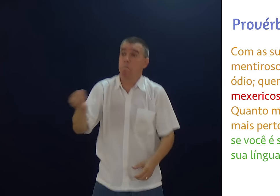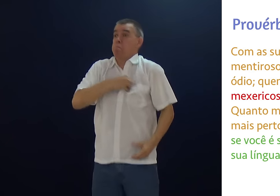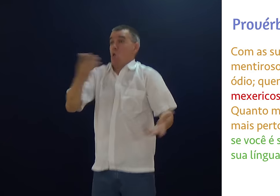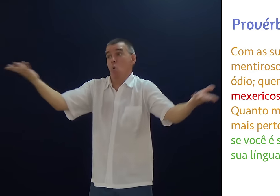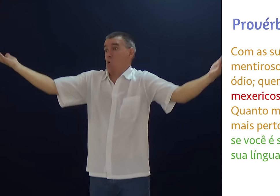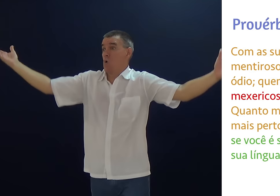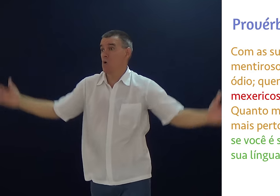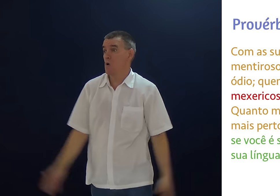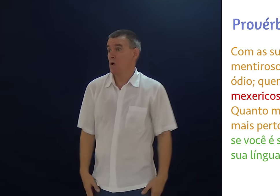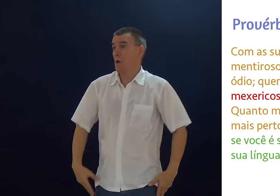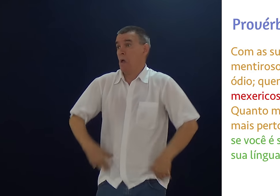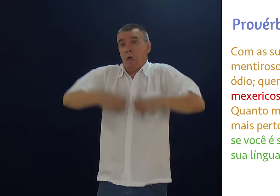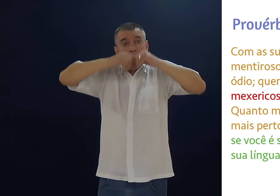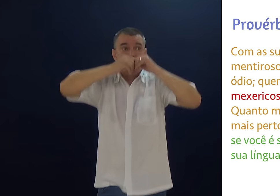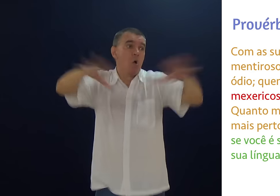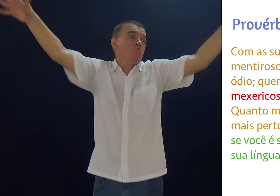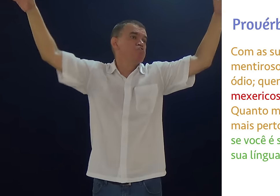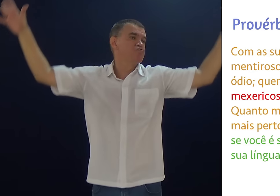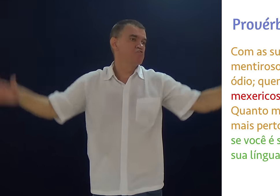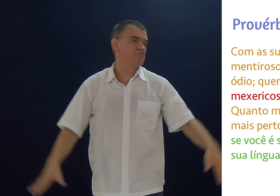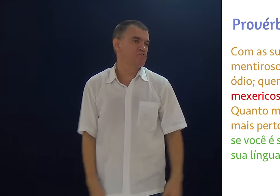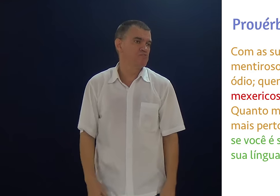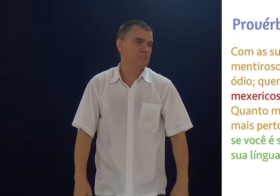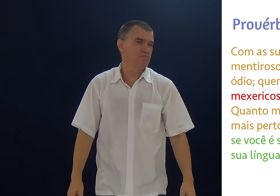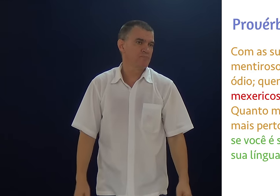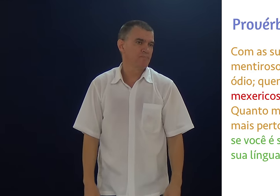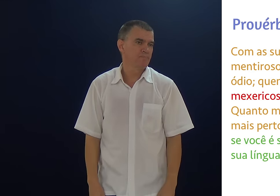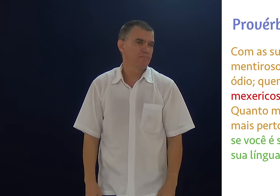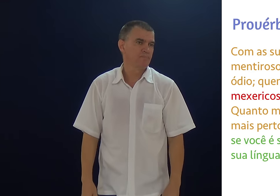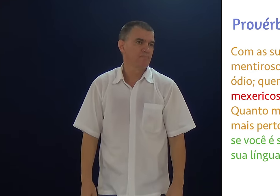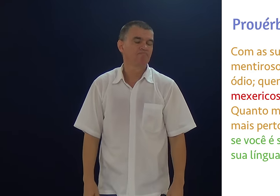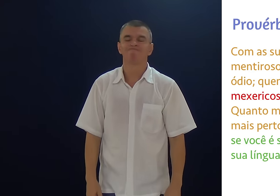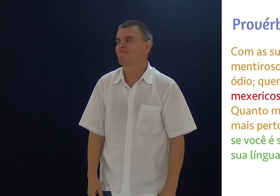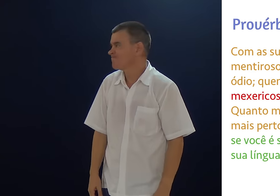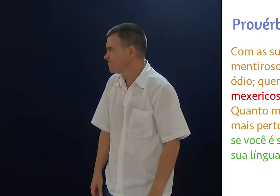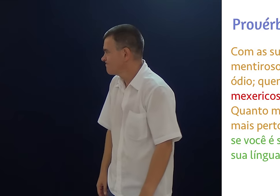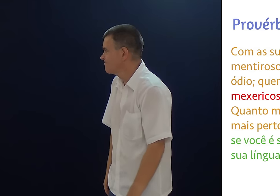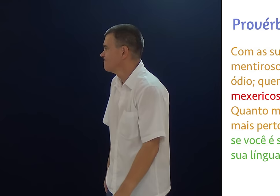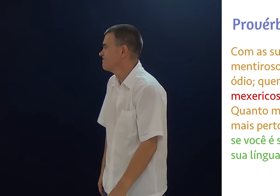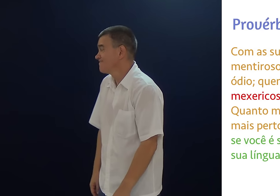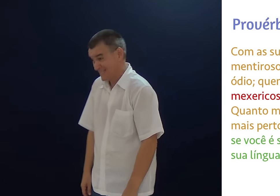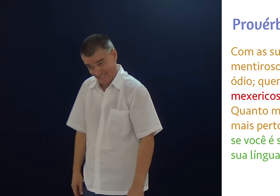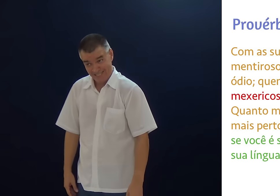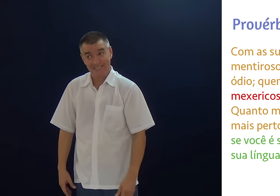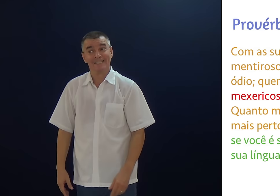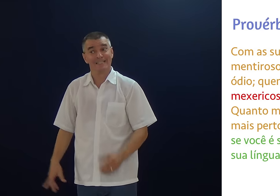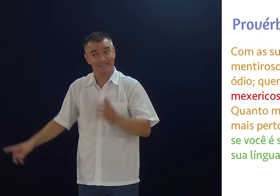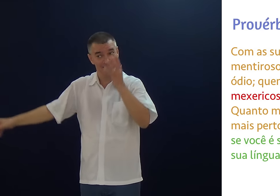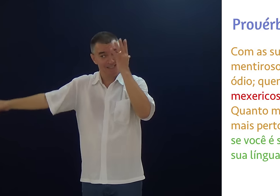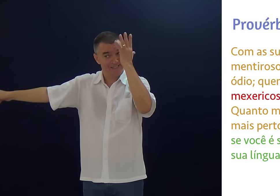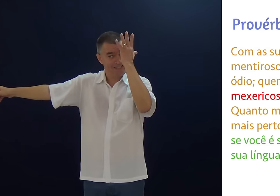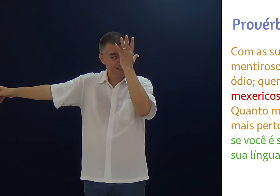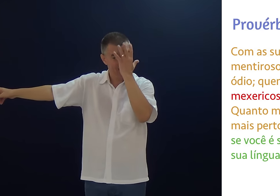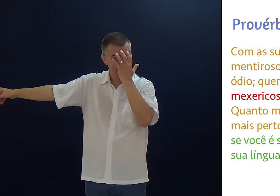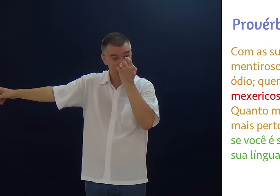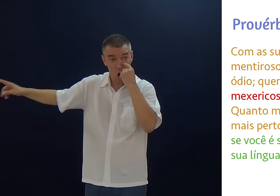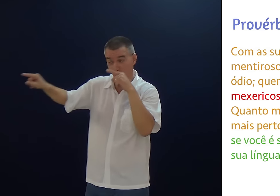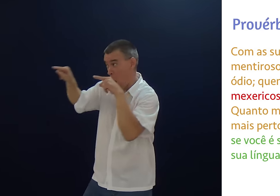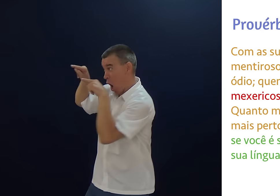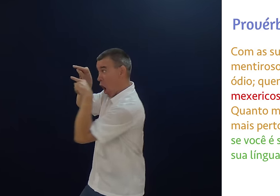pecado desobedeceu a Deus disseminou o pecado e isso